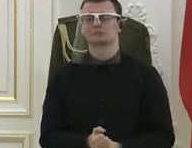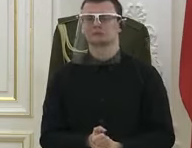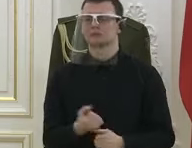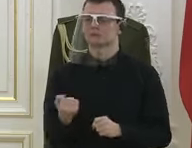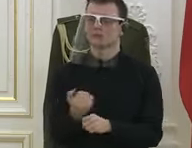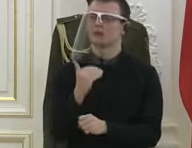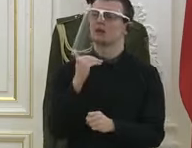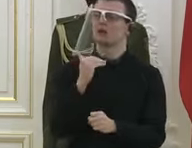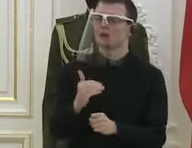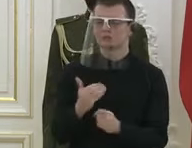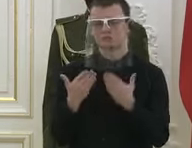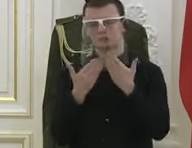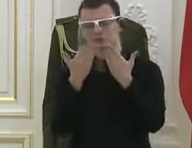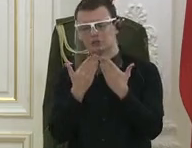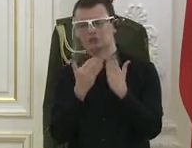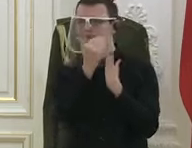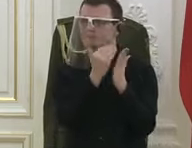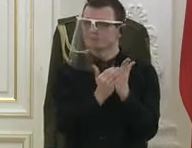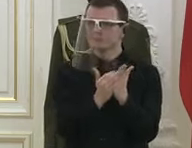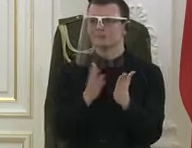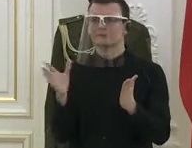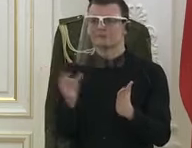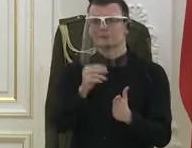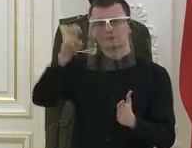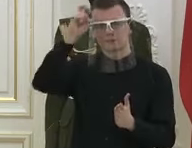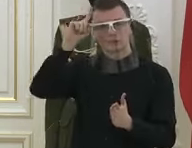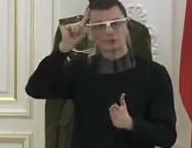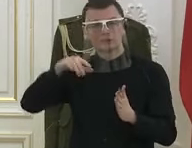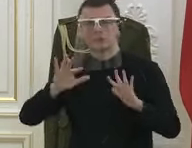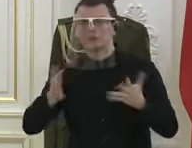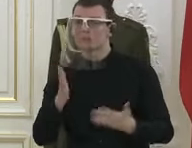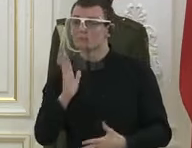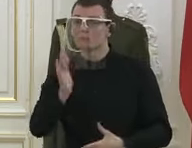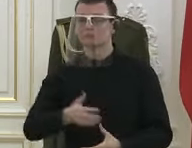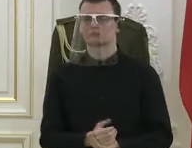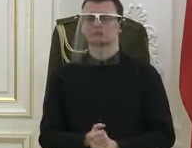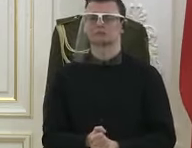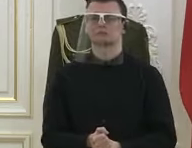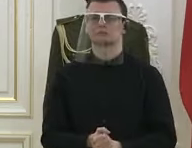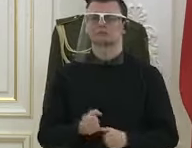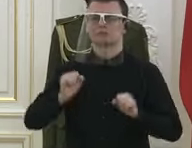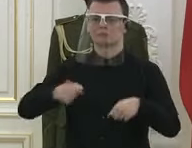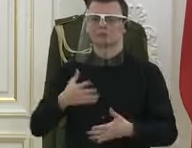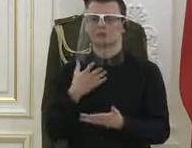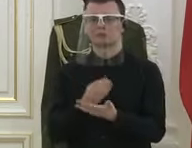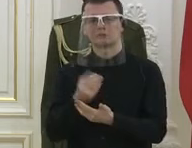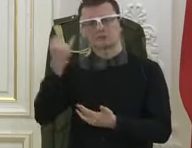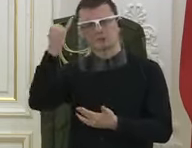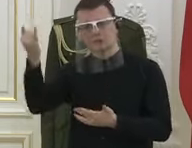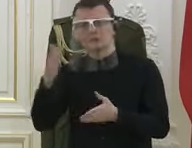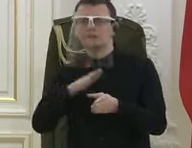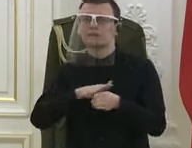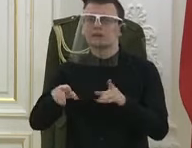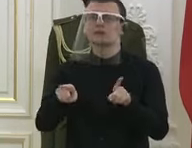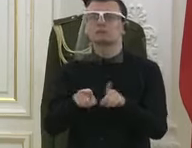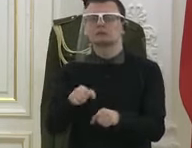się spodziewać i w jaki sposób w związku z tym powinien prowadzić swoje sprawy i tego jako Polska oczekujemy i w tym zakresie